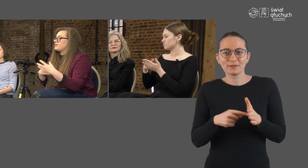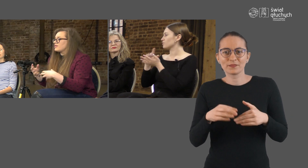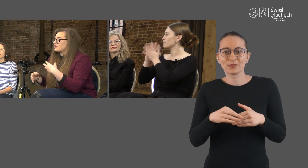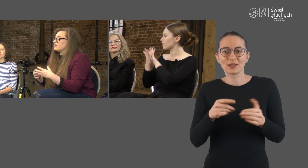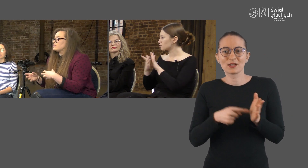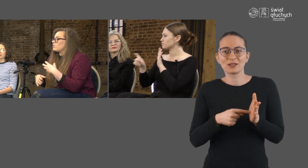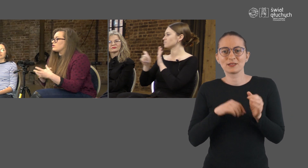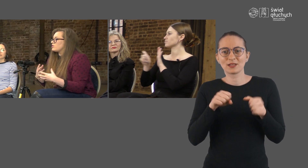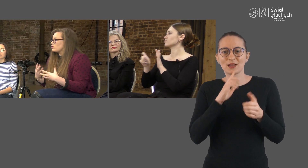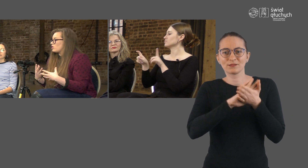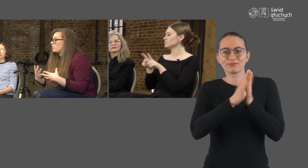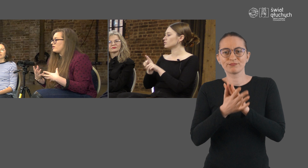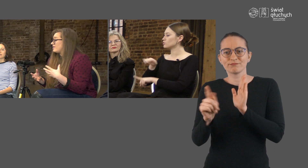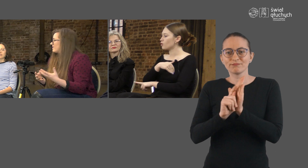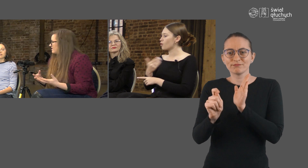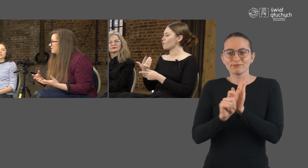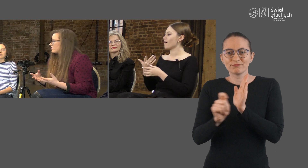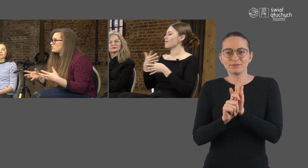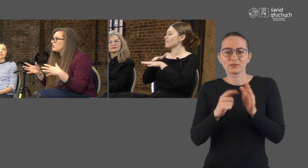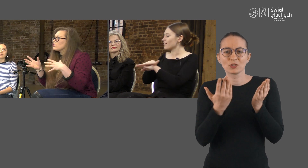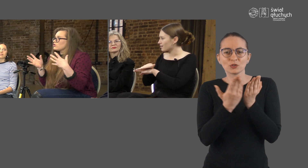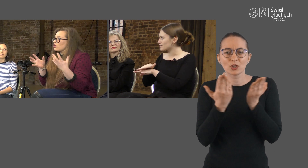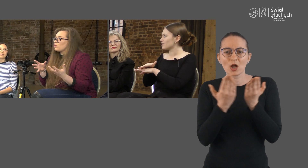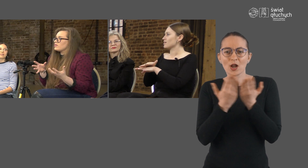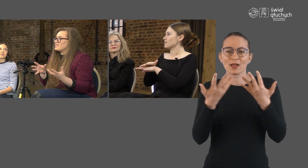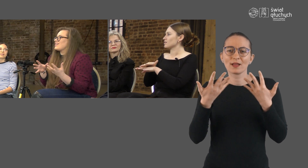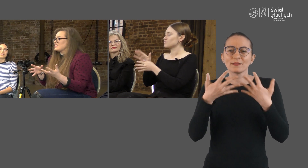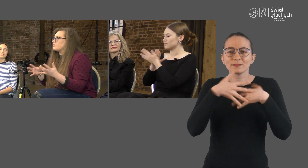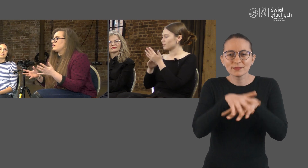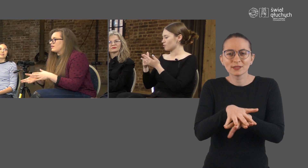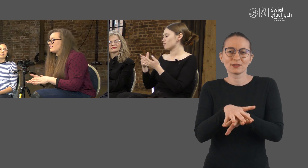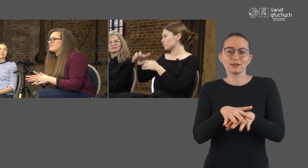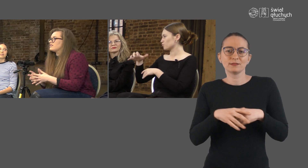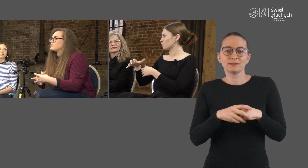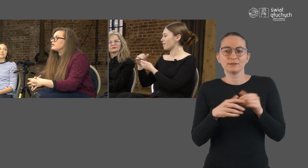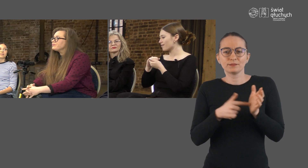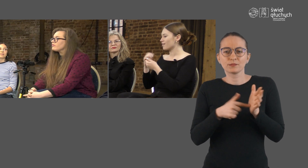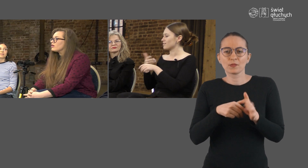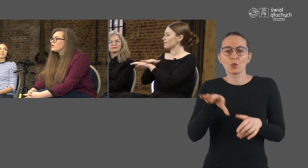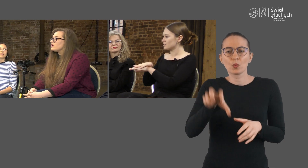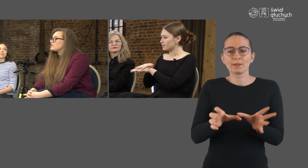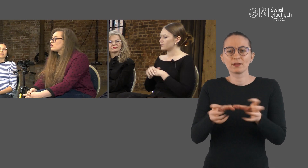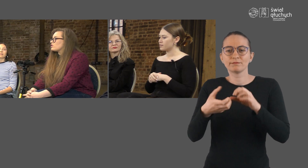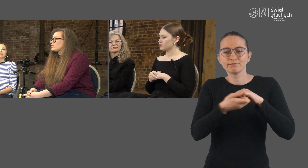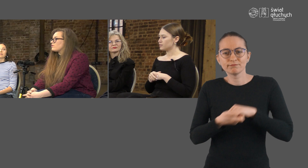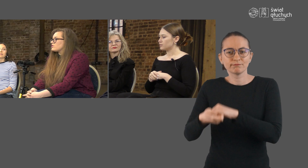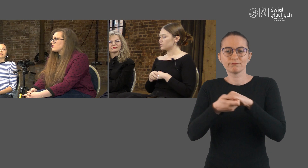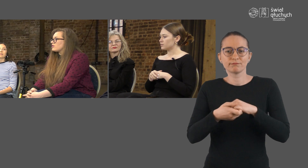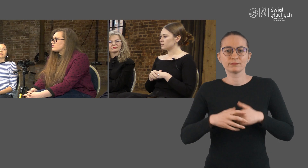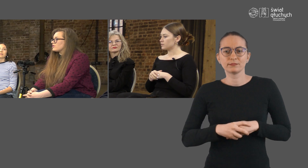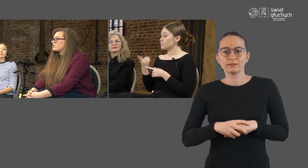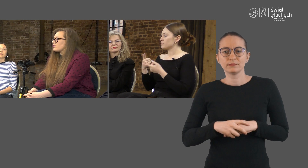ta rehabilitacja, wysyłanie mnie do szkoły integracyjnej, znaczy do szkoły z klasami integracyjnymi. I jeśli chodzi o